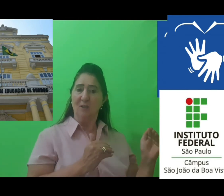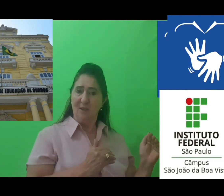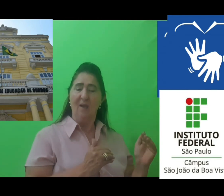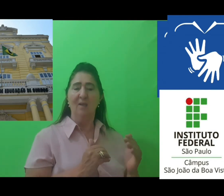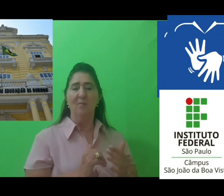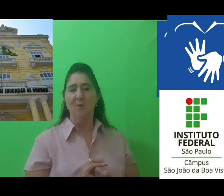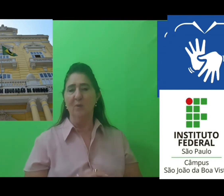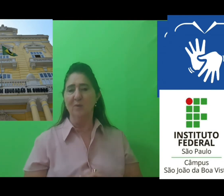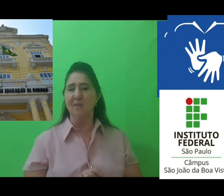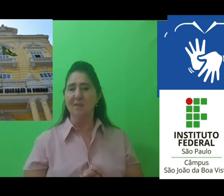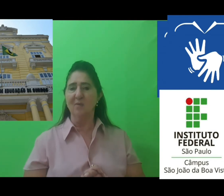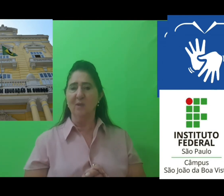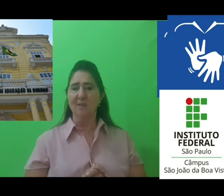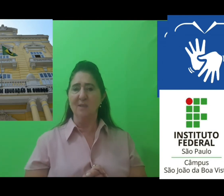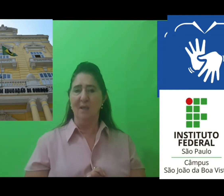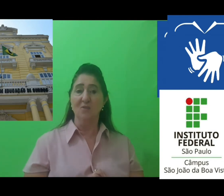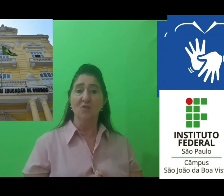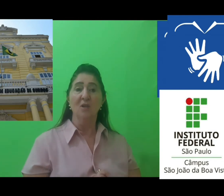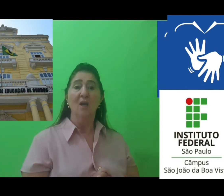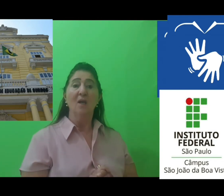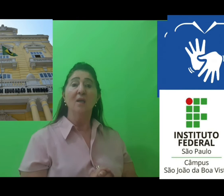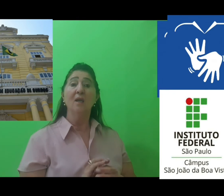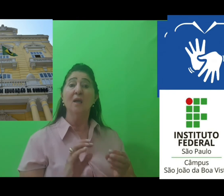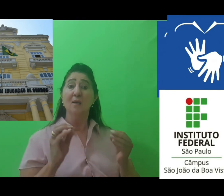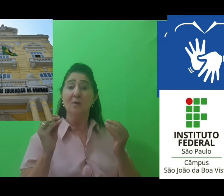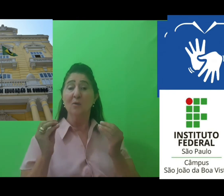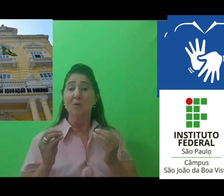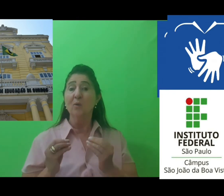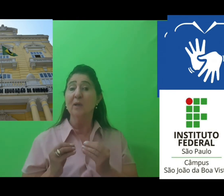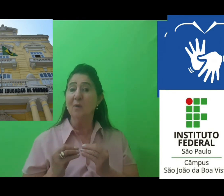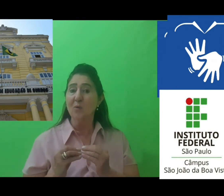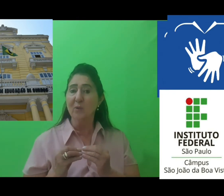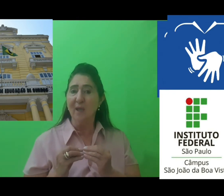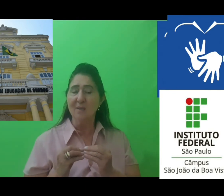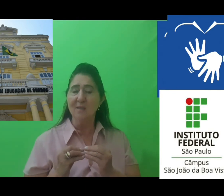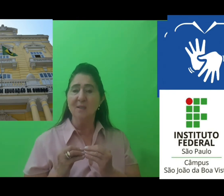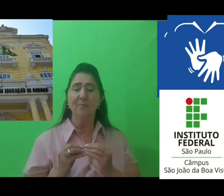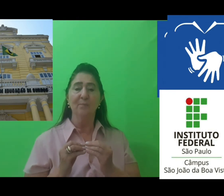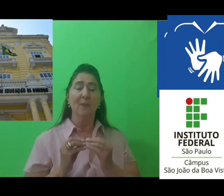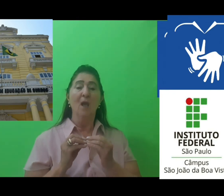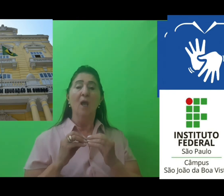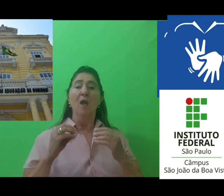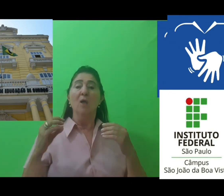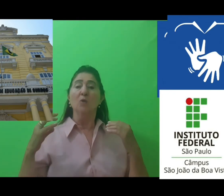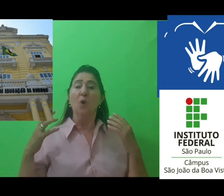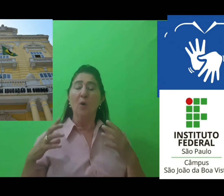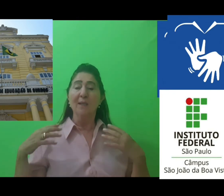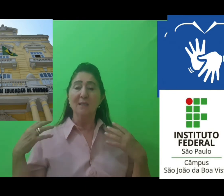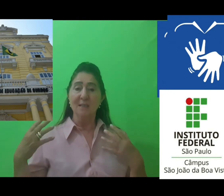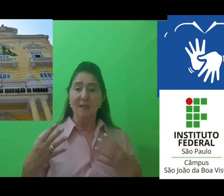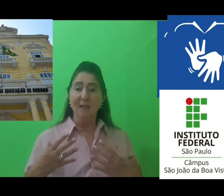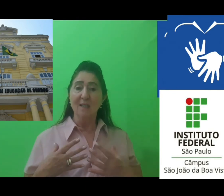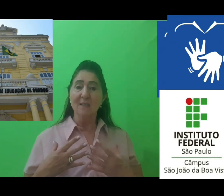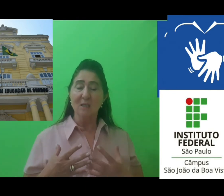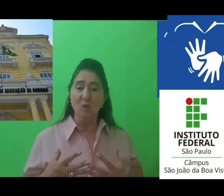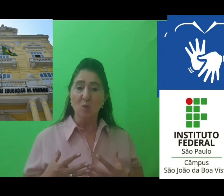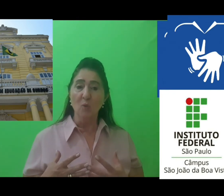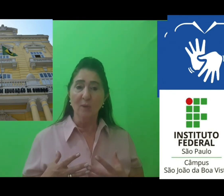de 1857. E o que acontece? Todas as crianças surdas